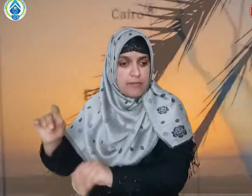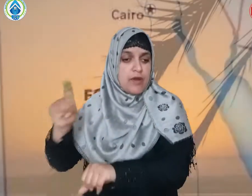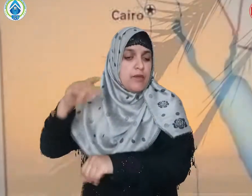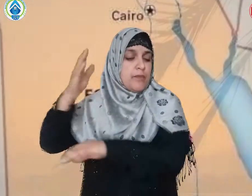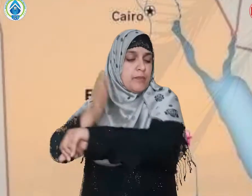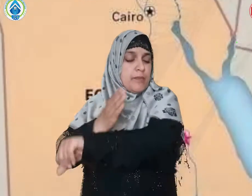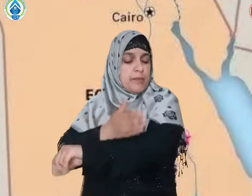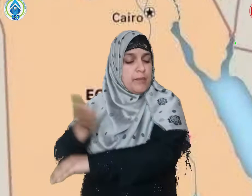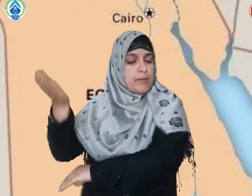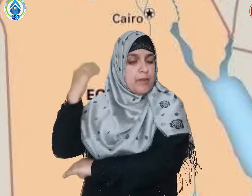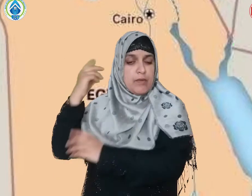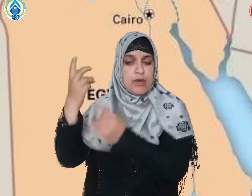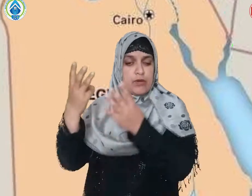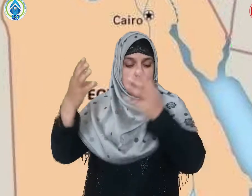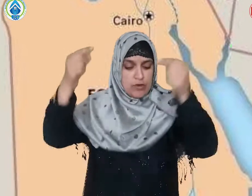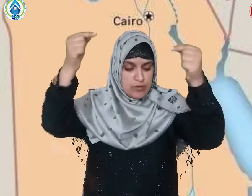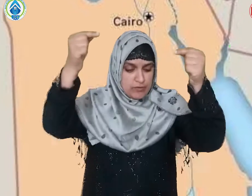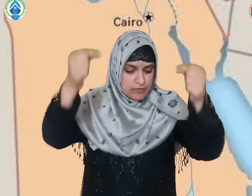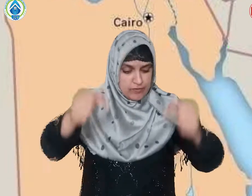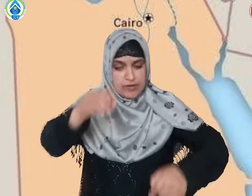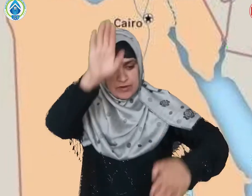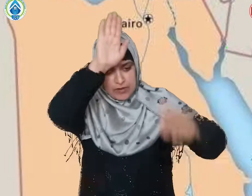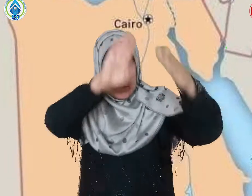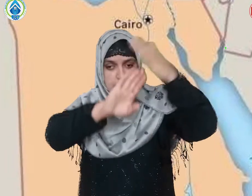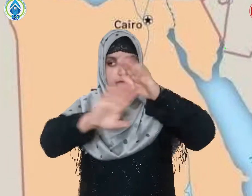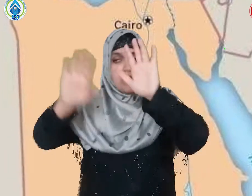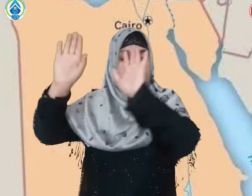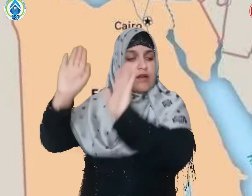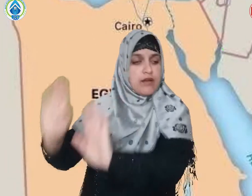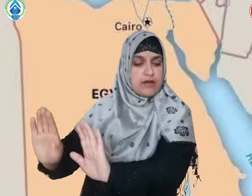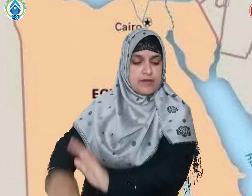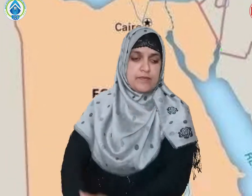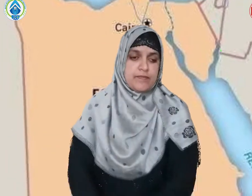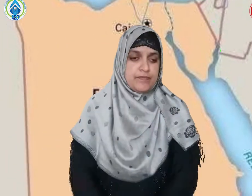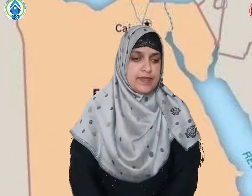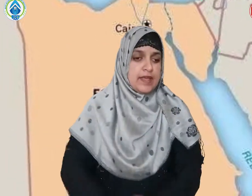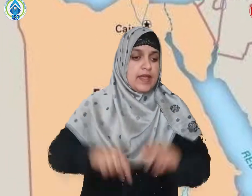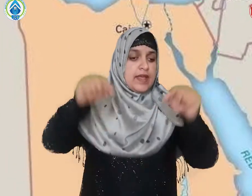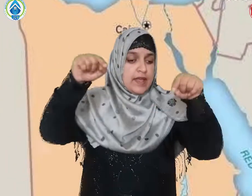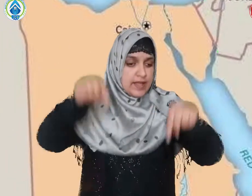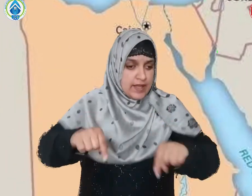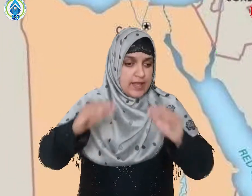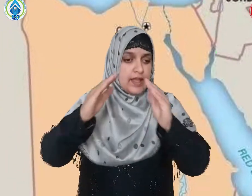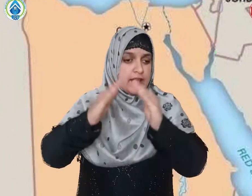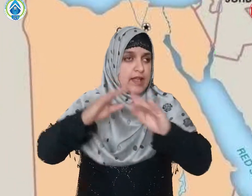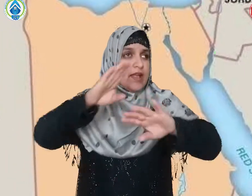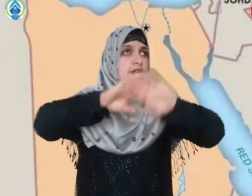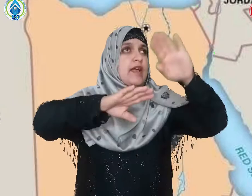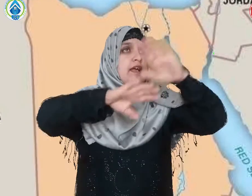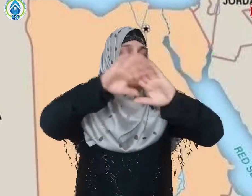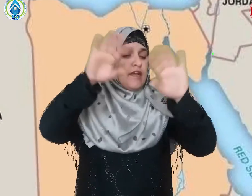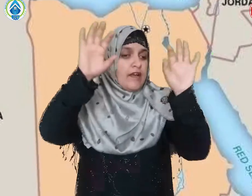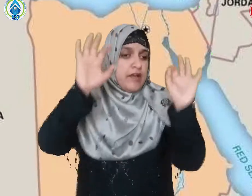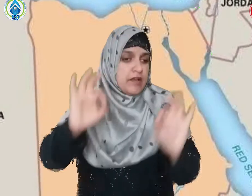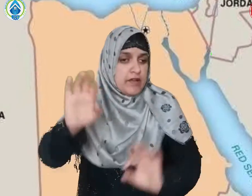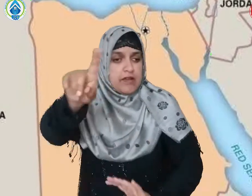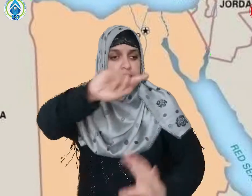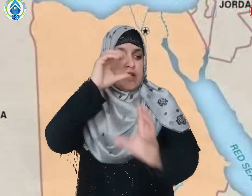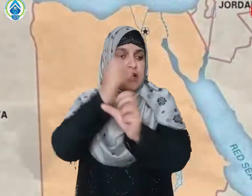وادی مصر کے بالائی حصے میں دریائے نیل کی مغربی سمت میں پہاڑیوں میں ایک چھوٹی سی گھاٹی میں موجود ہے۔ اس کو دا ویلی